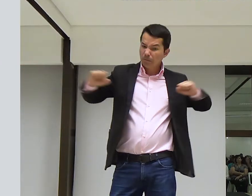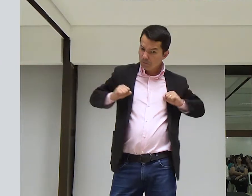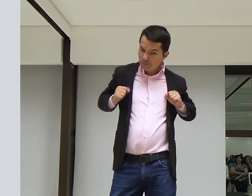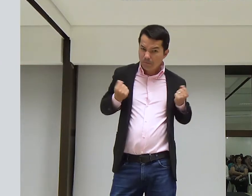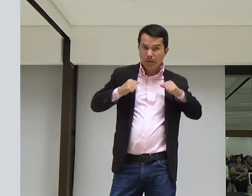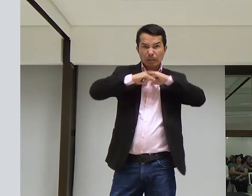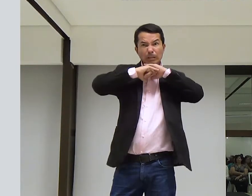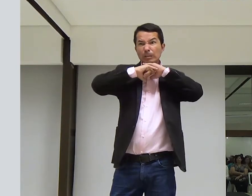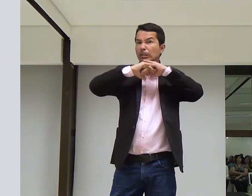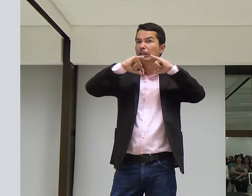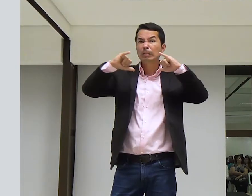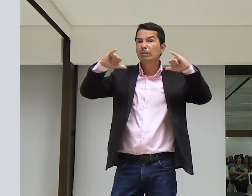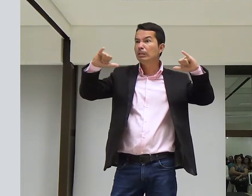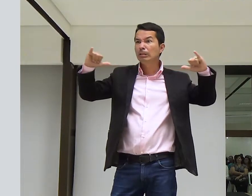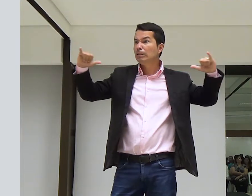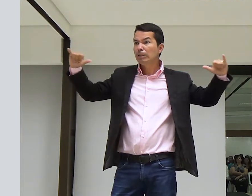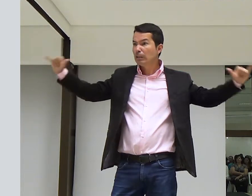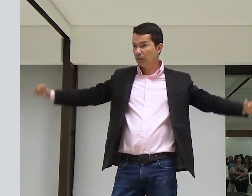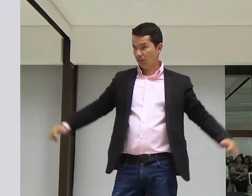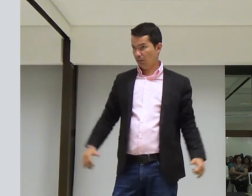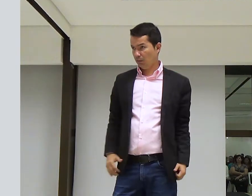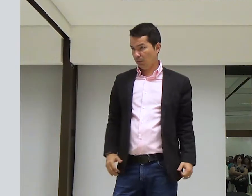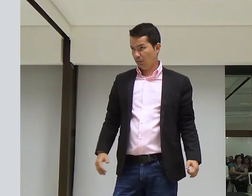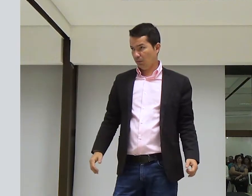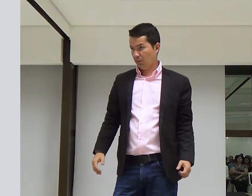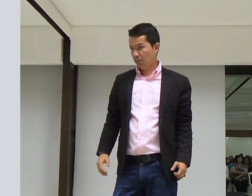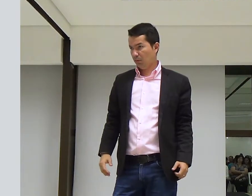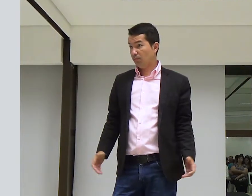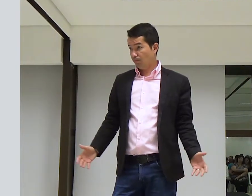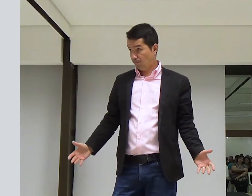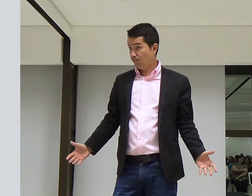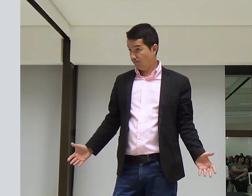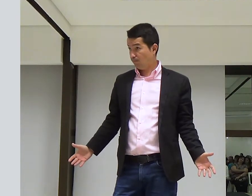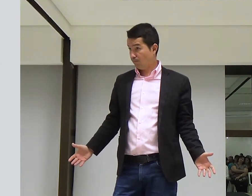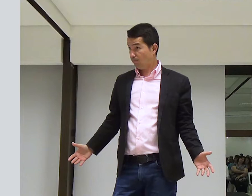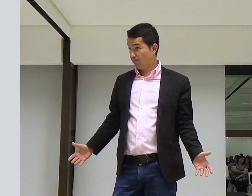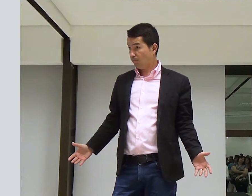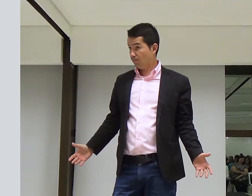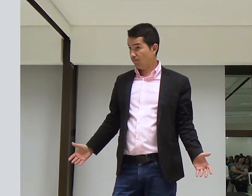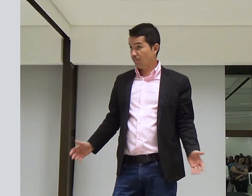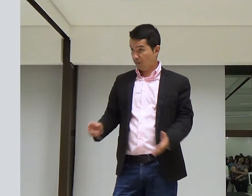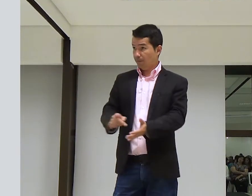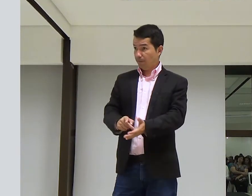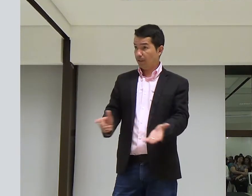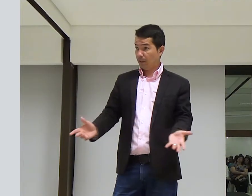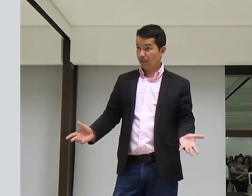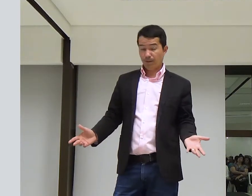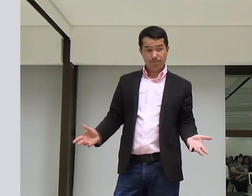corajoso, anunciou, falou a respeito do reino. Sim, é